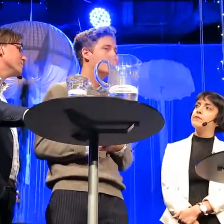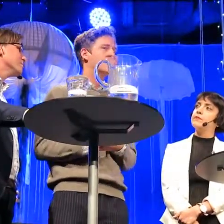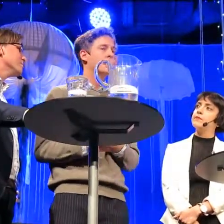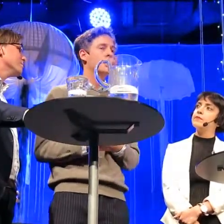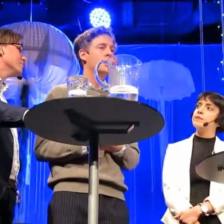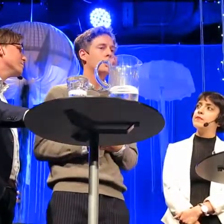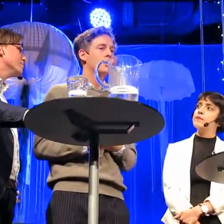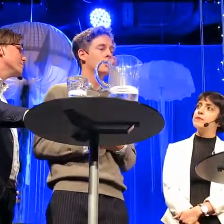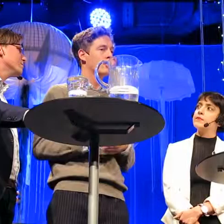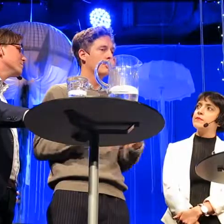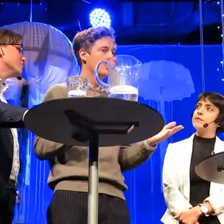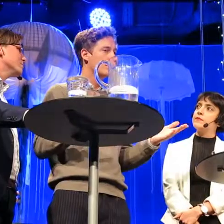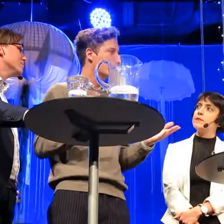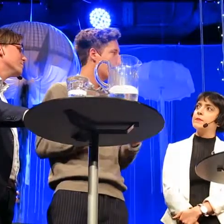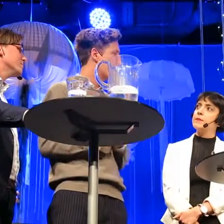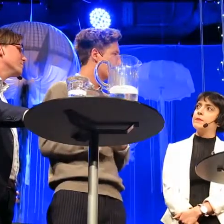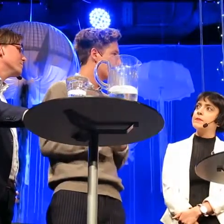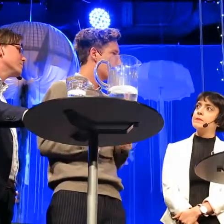var med och kommenterade.